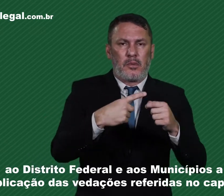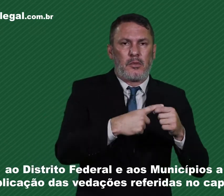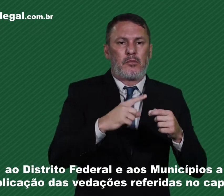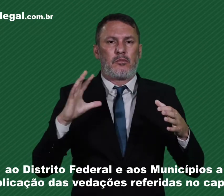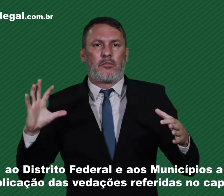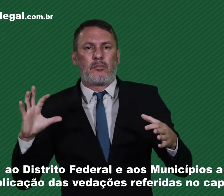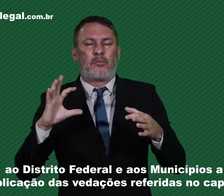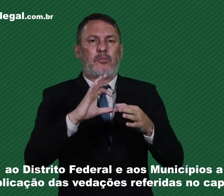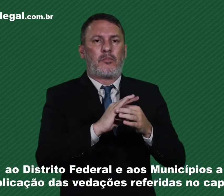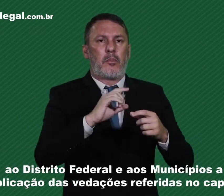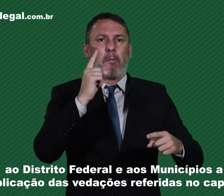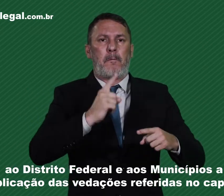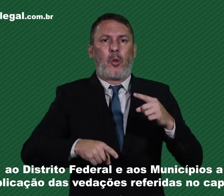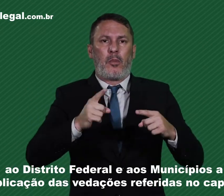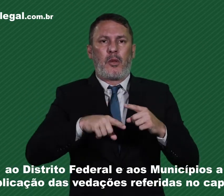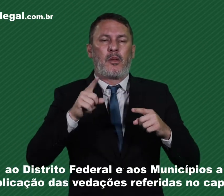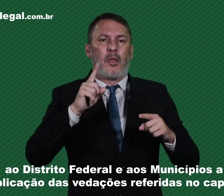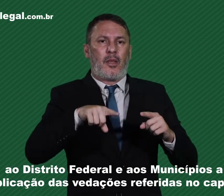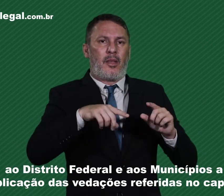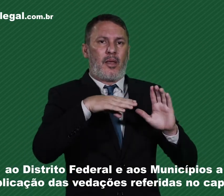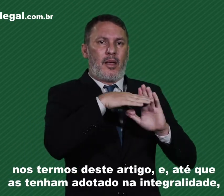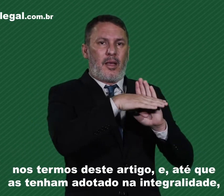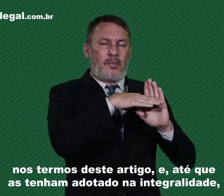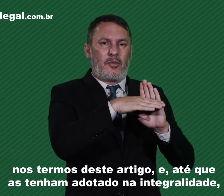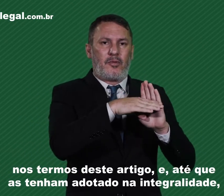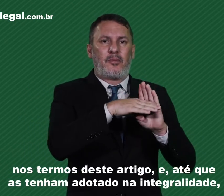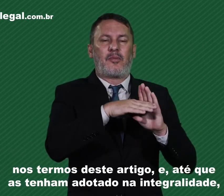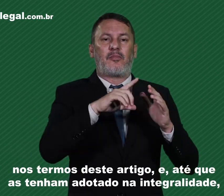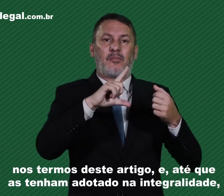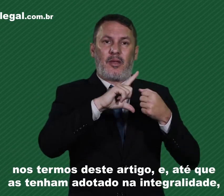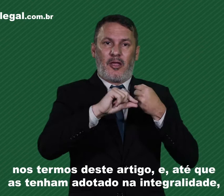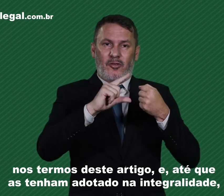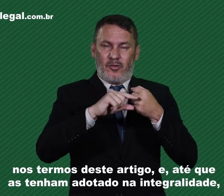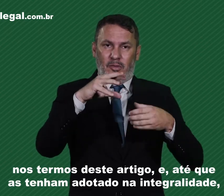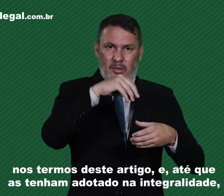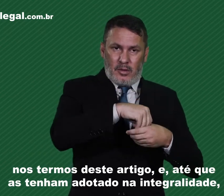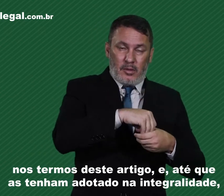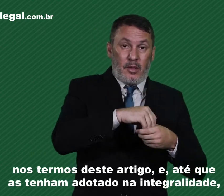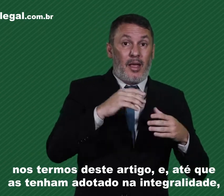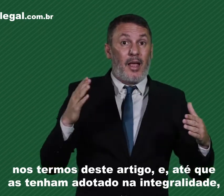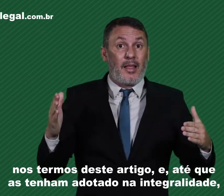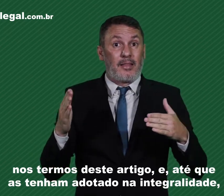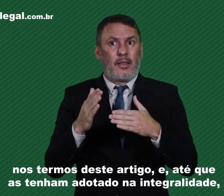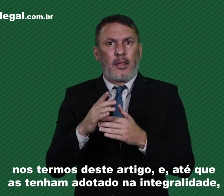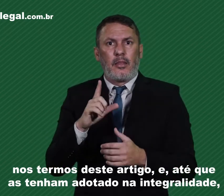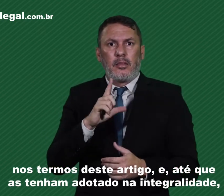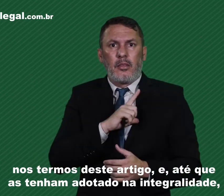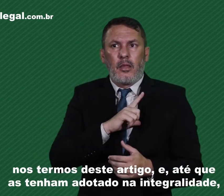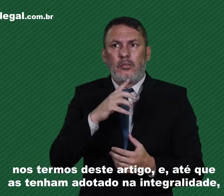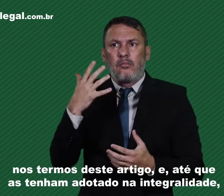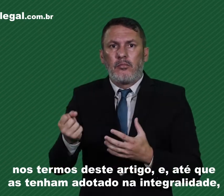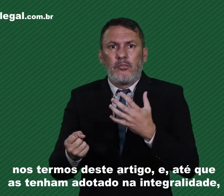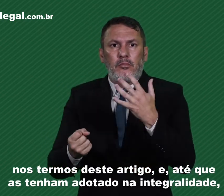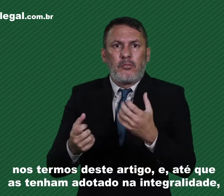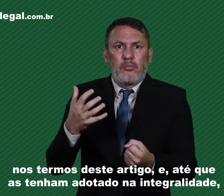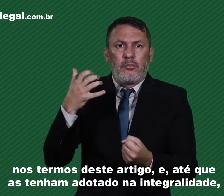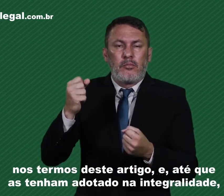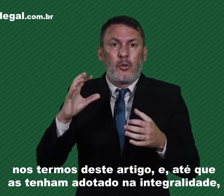aplicação das vedações e no caput nos termos deste artigo e até que as tenham adotado na